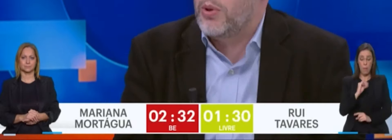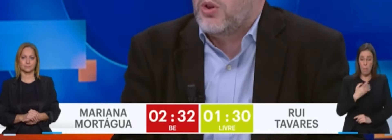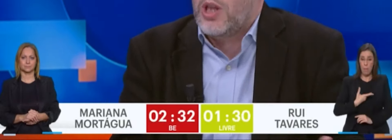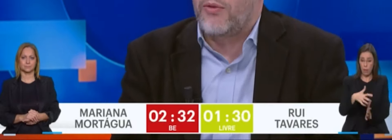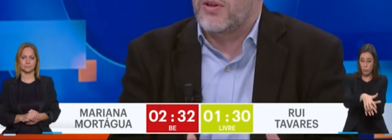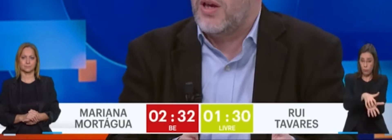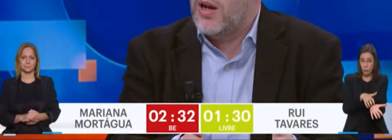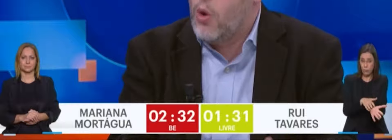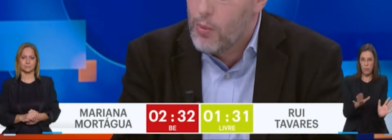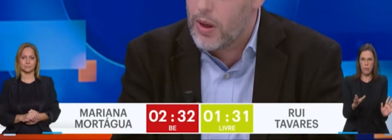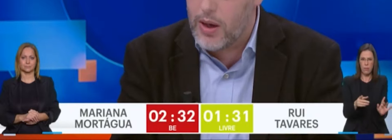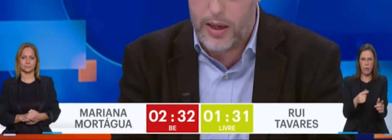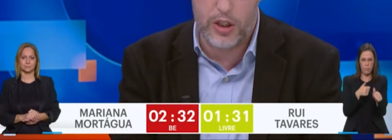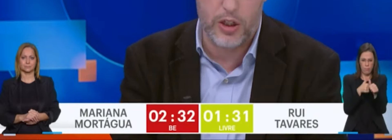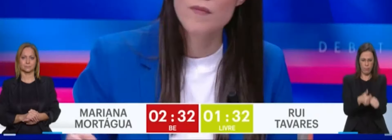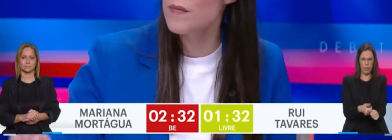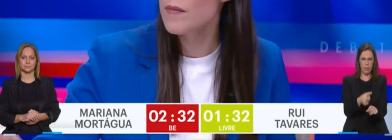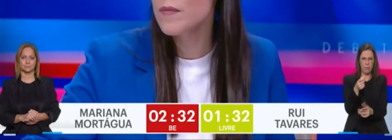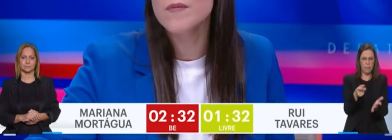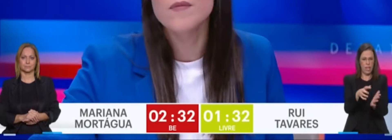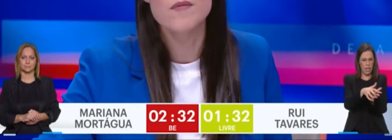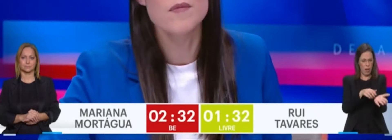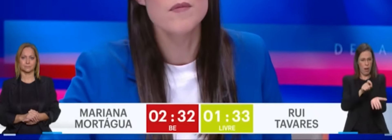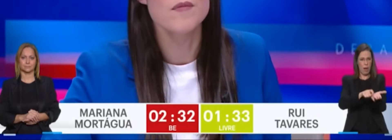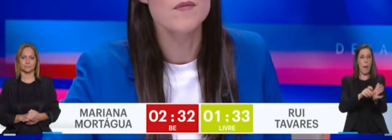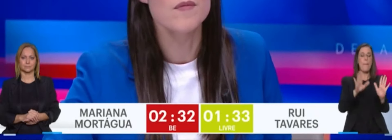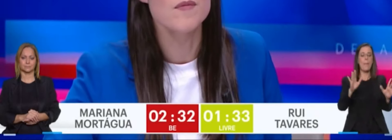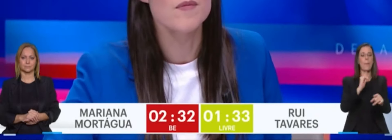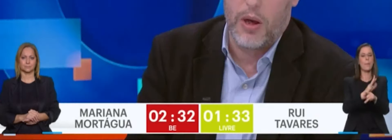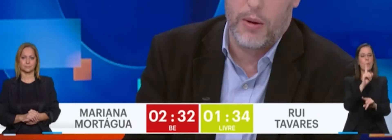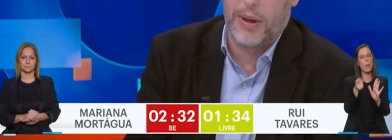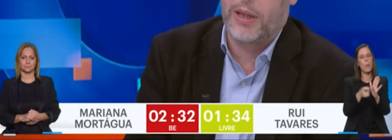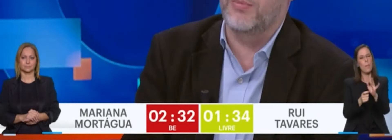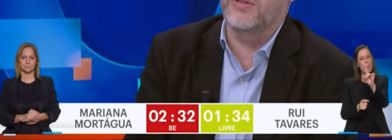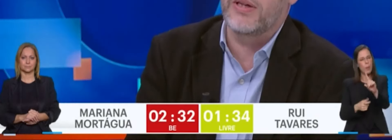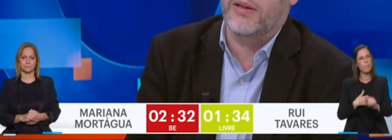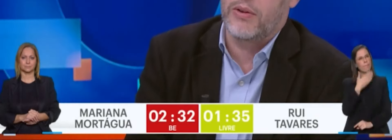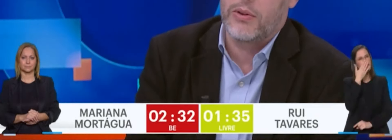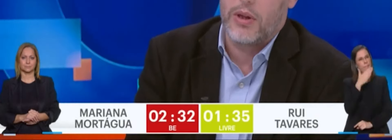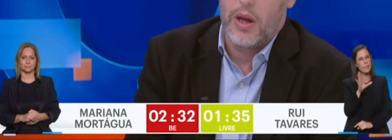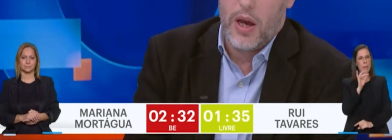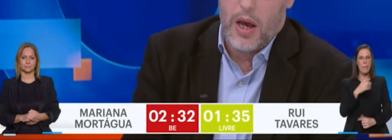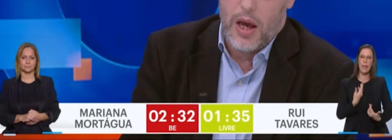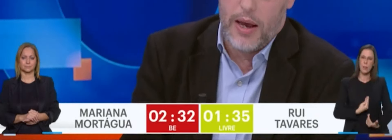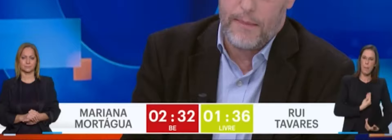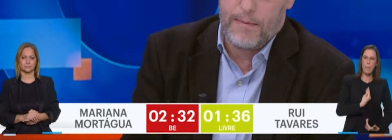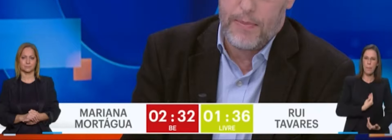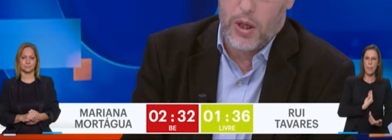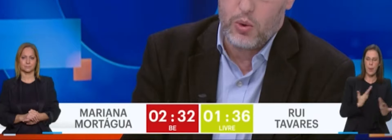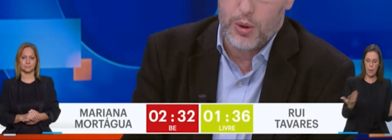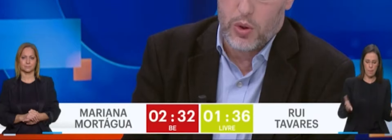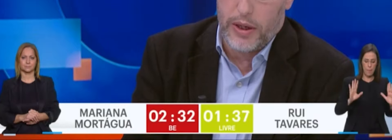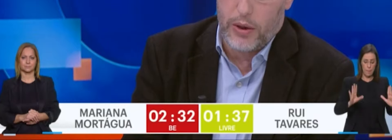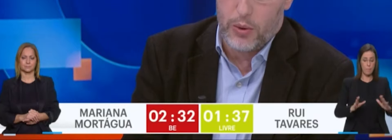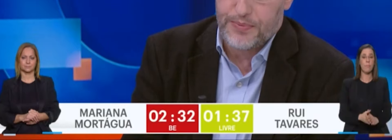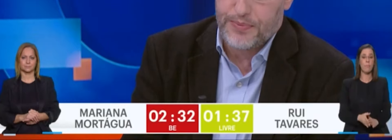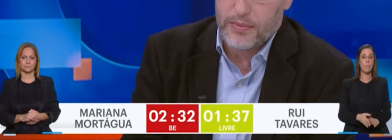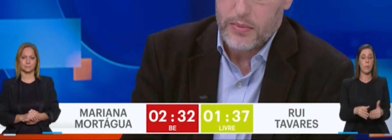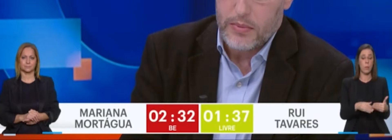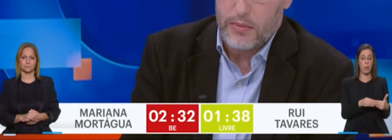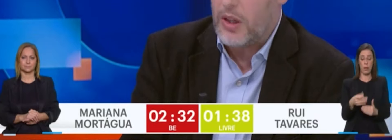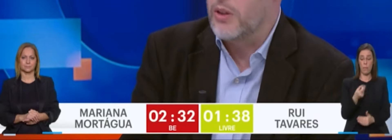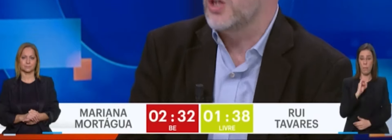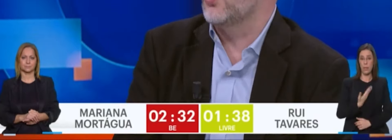a escreveu e portanto está a faltar a uma lei que está escrita mas ainda há outro aspeto que me parece mais inquietante H Luís